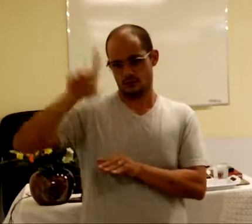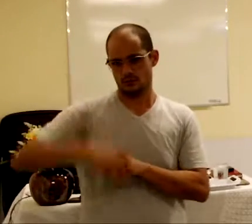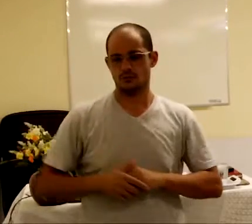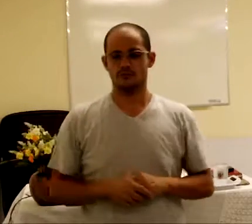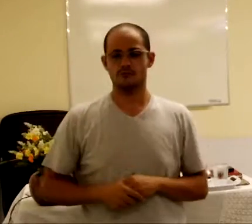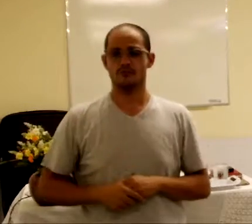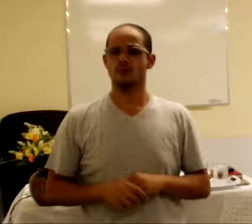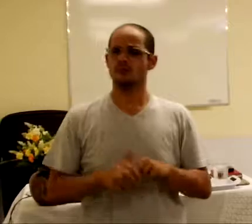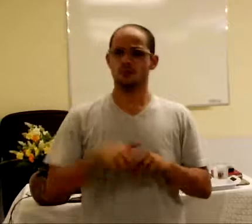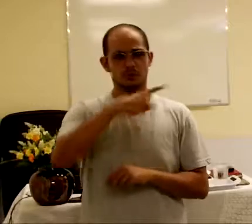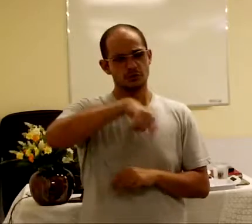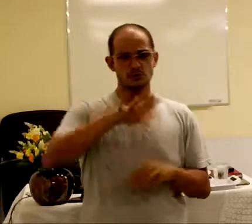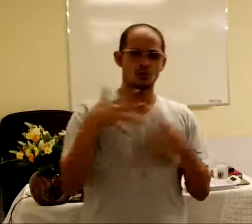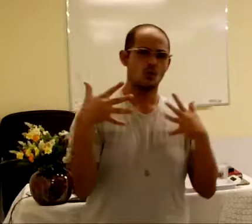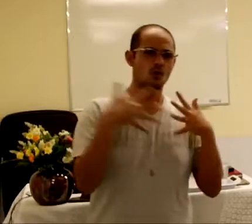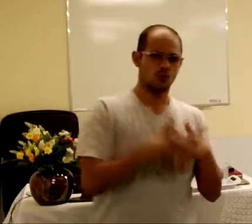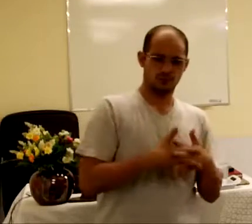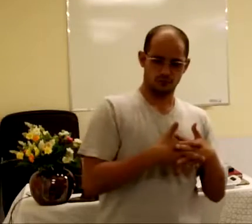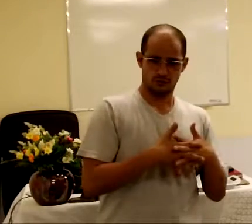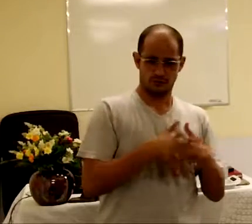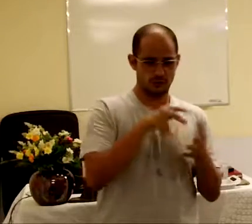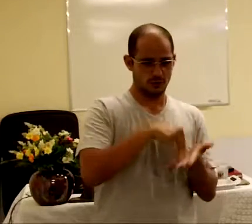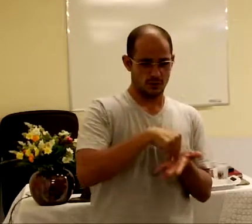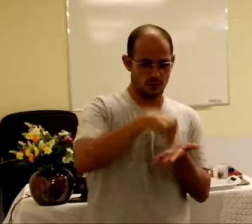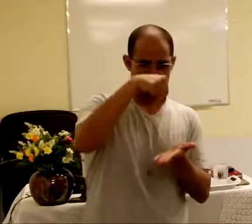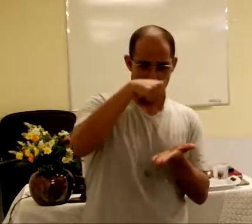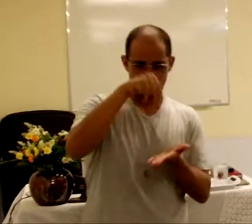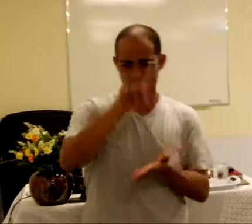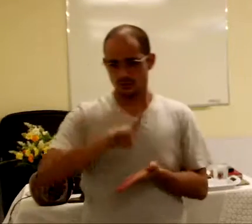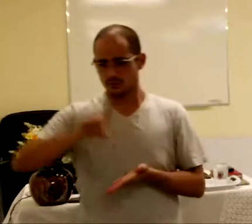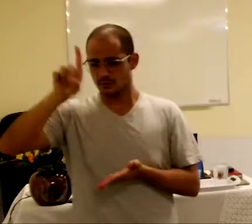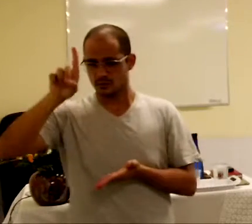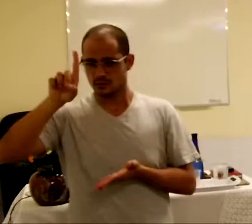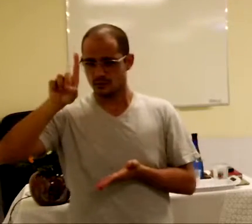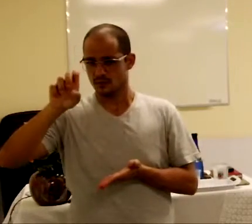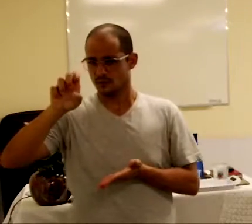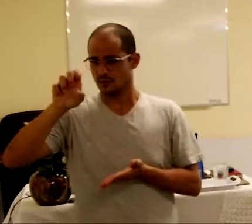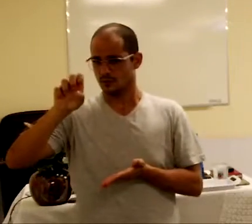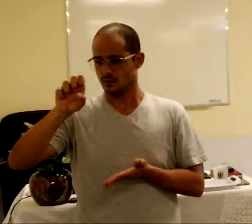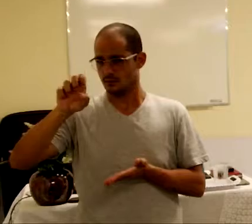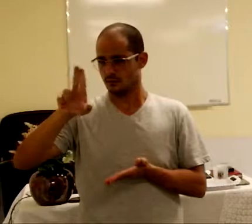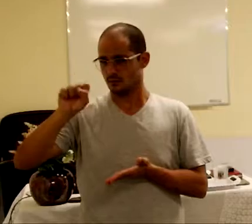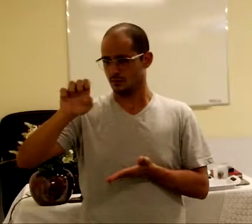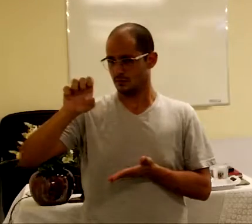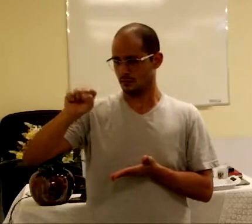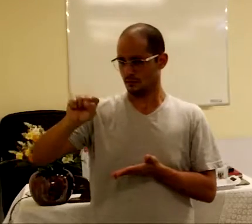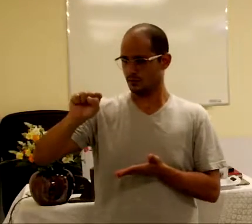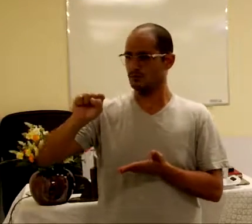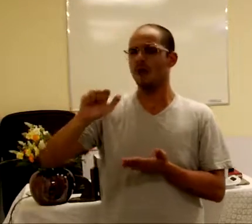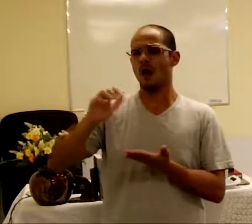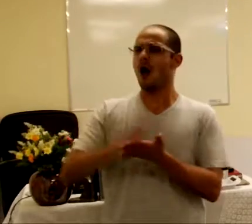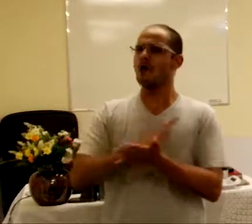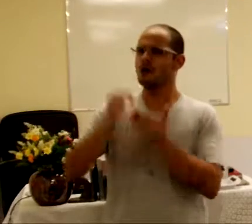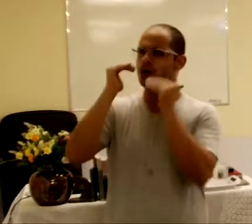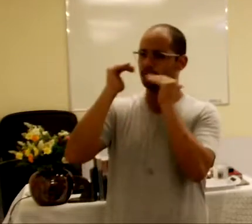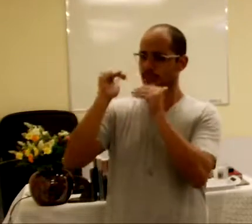Porque nós confundimos os espíritos com deuses. Até hoje isso acontece. Respeitamos que ainda procede. Mas